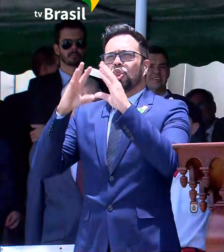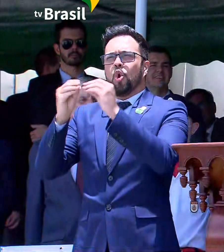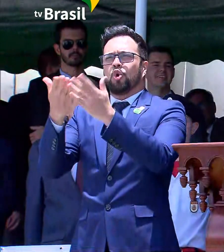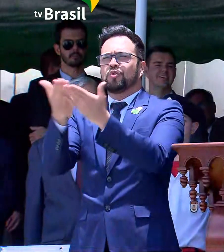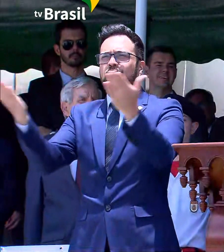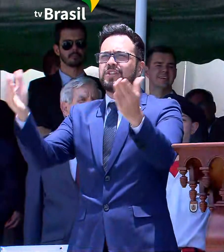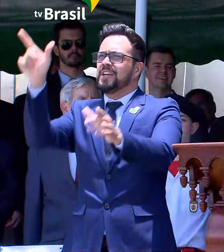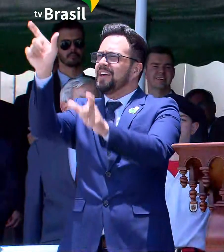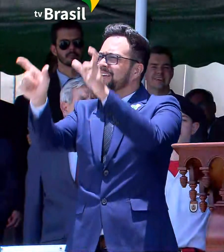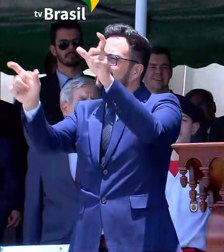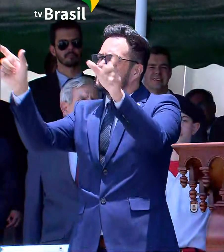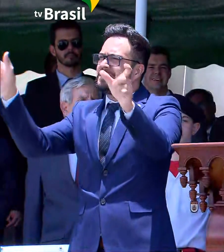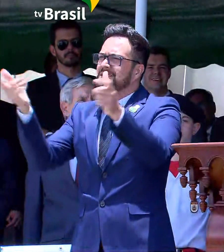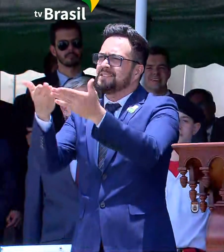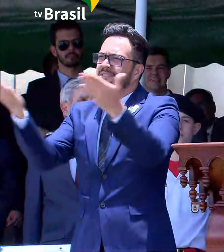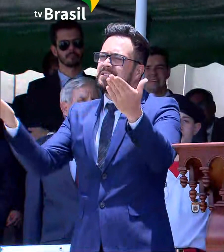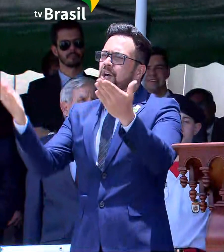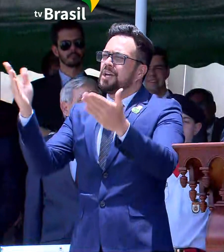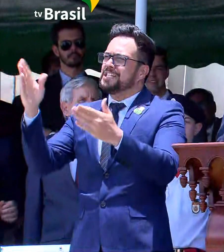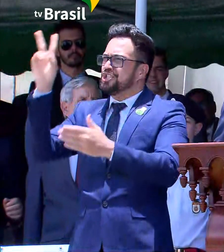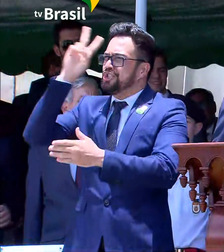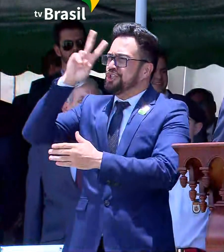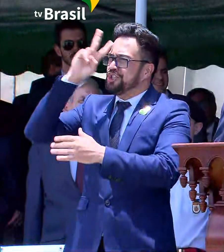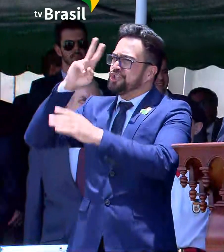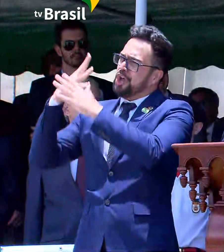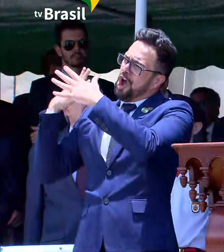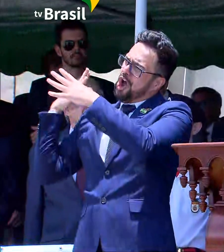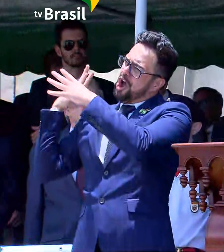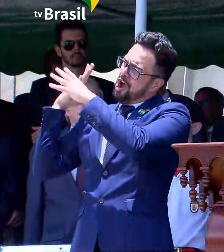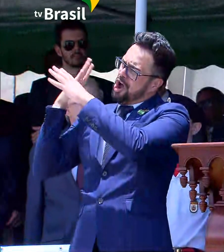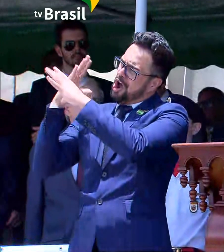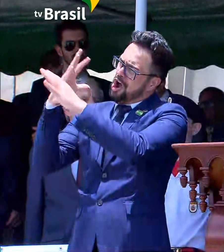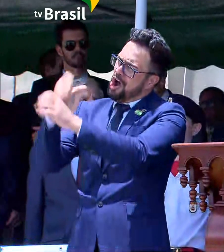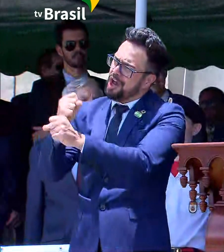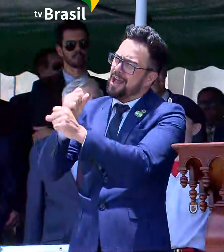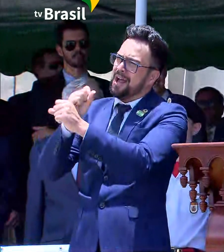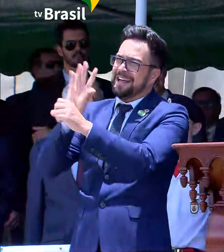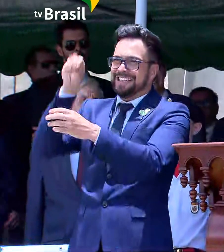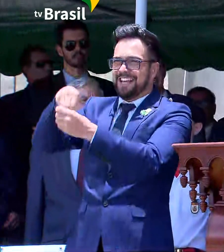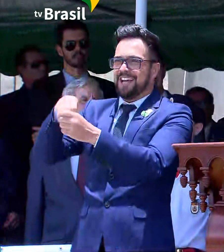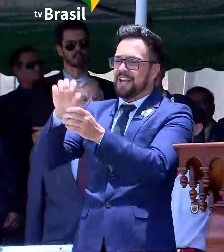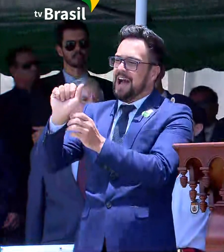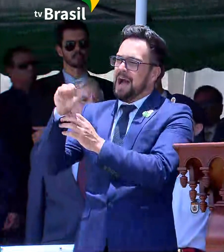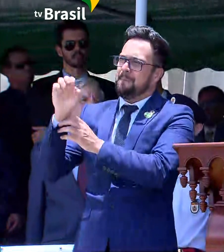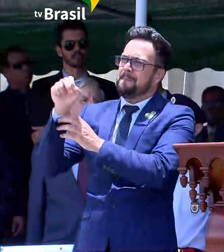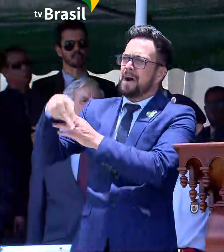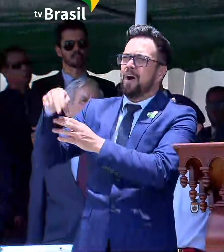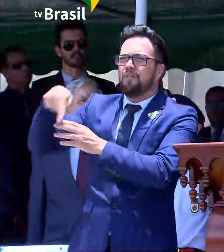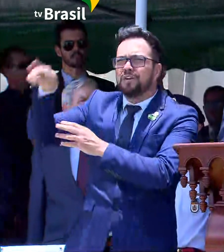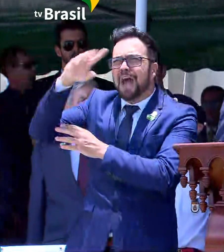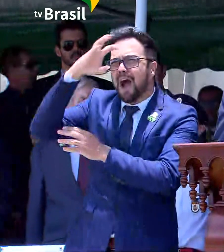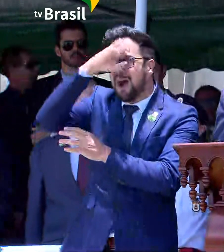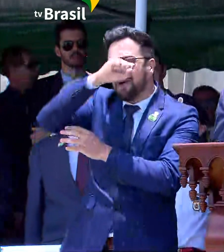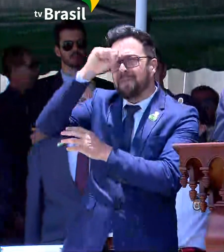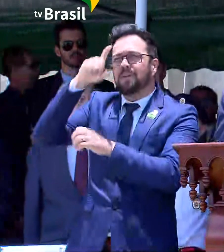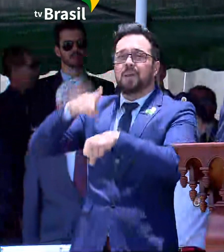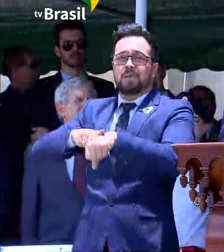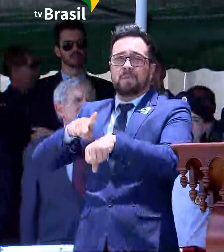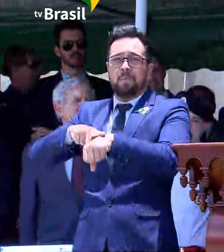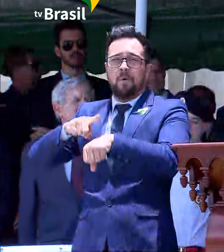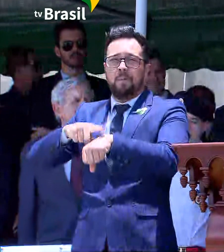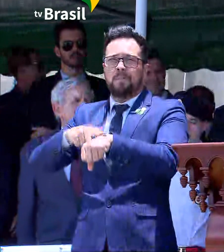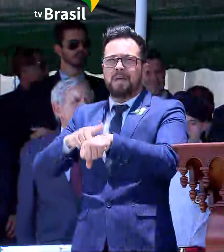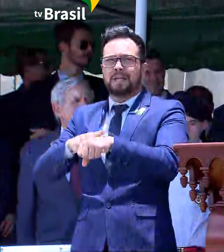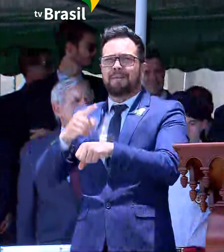vocês, por tudo que vocês passaram por aqui, o que vocês aprenderam, os momentos de